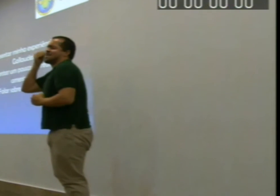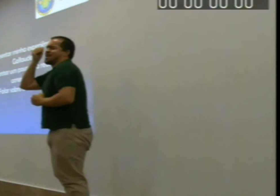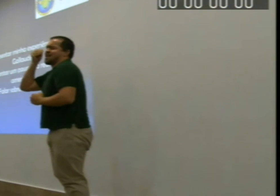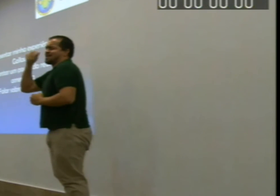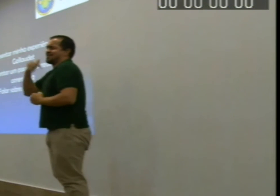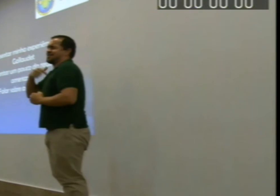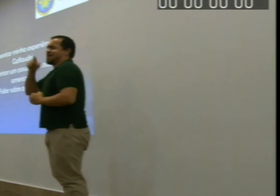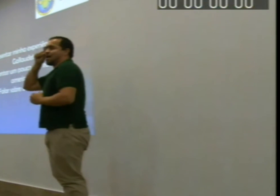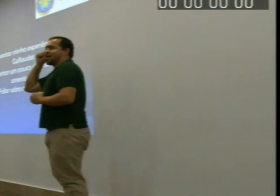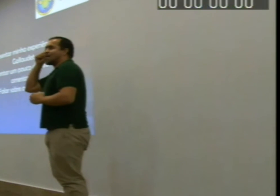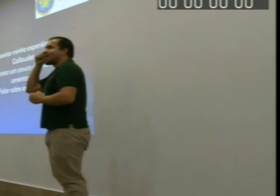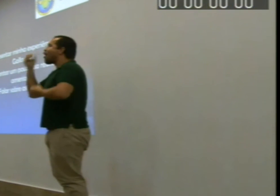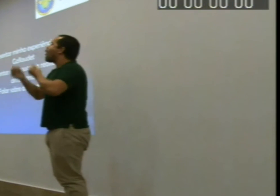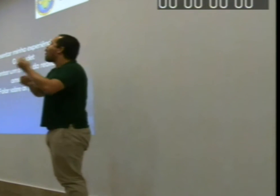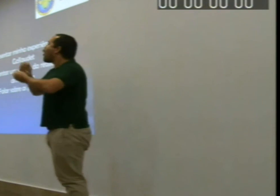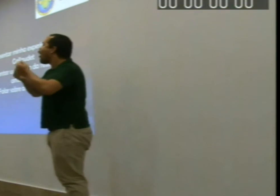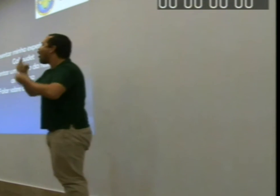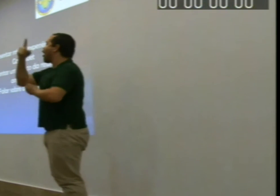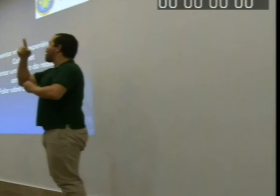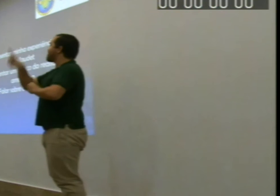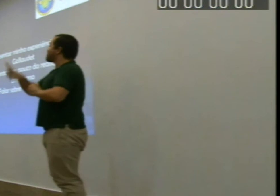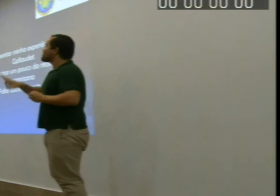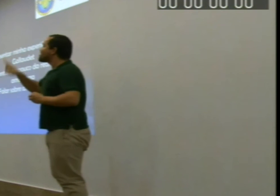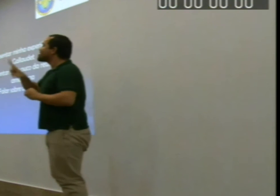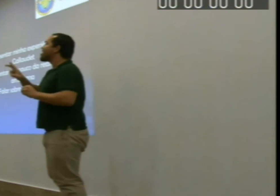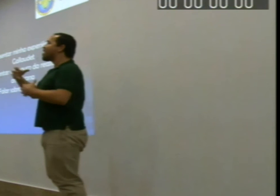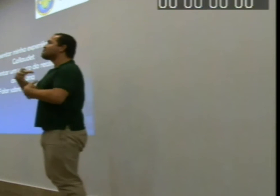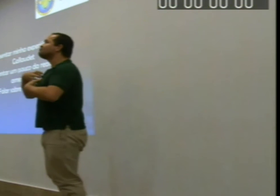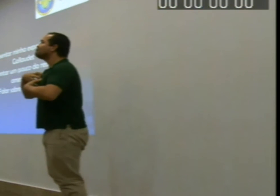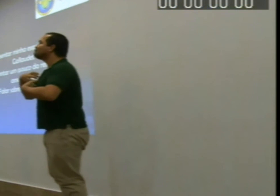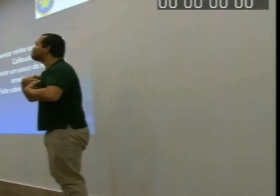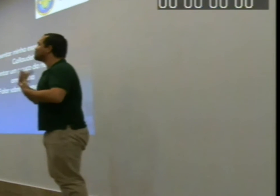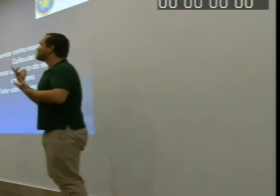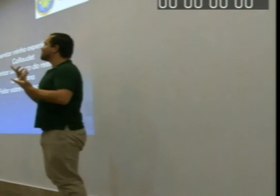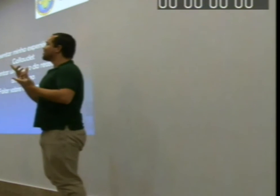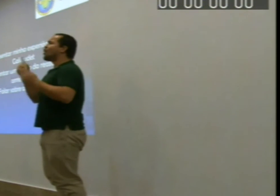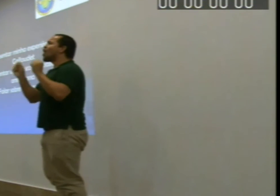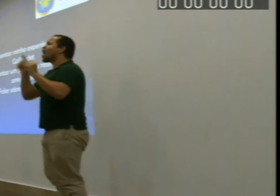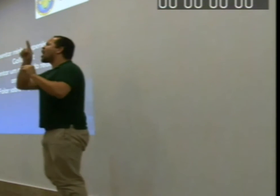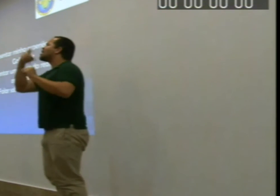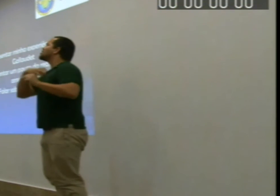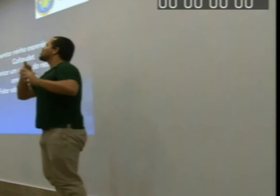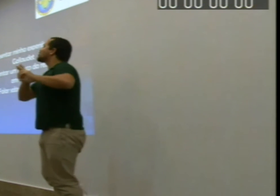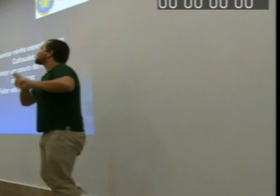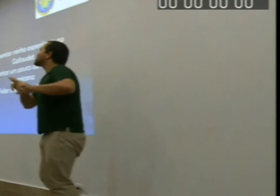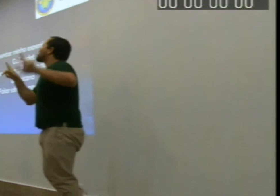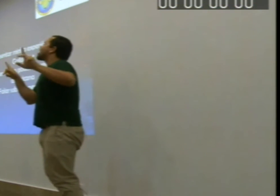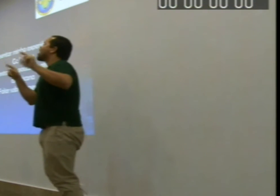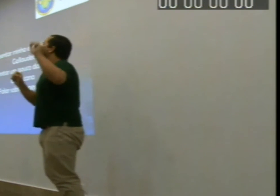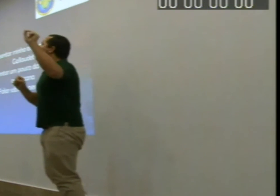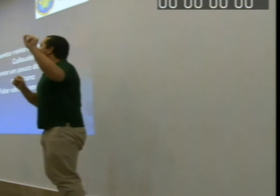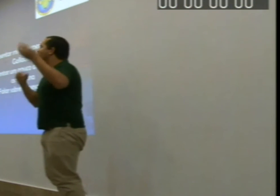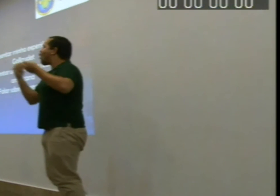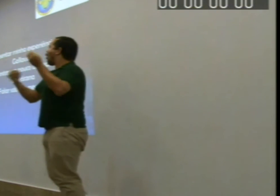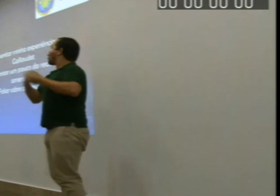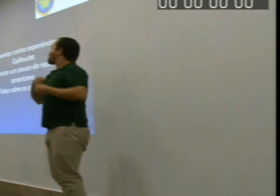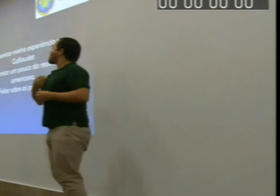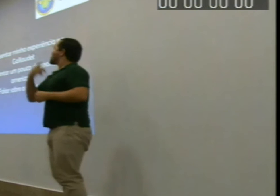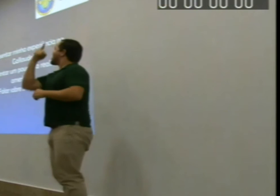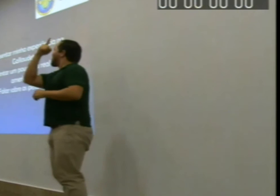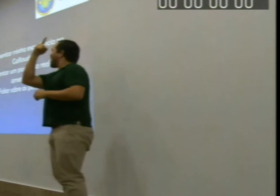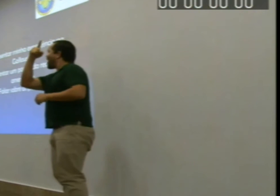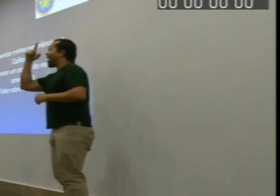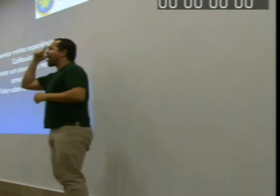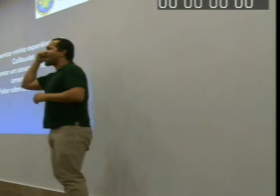uma uma apresentação das minhas experiências na galaud Como foi essa questão como eu me senti o que que eu vivi de diferente